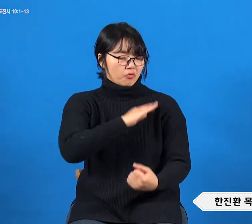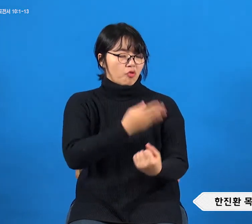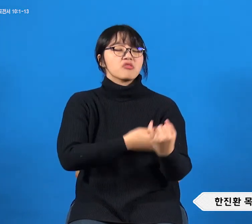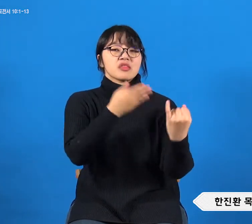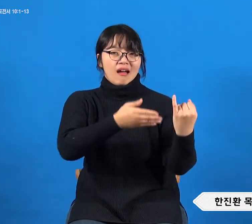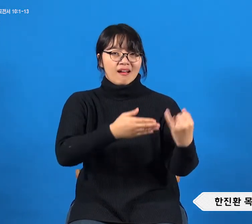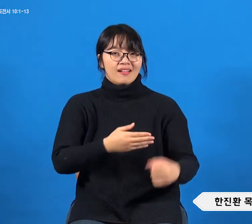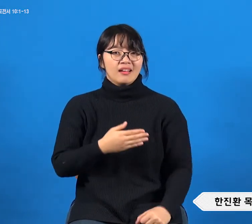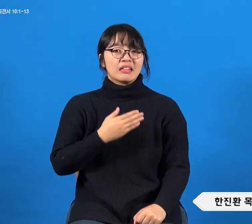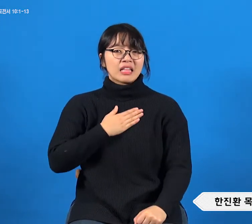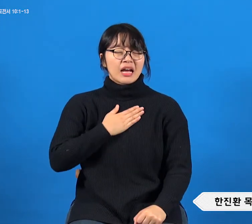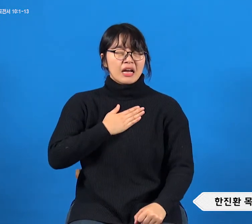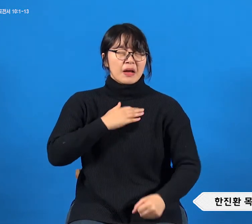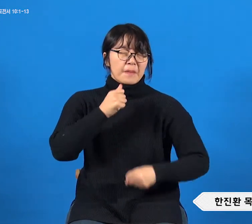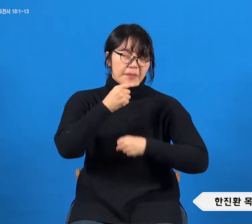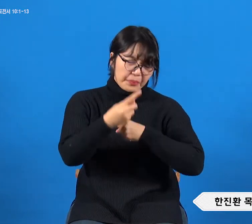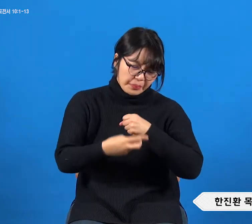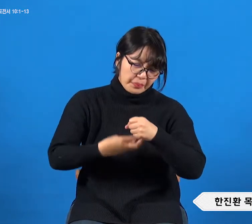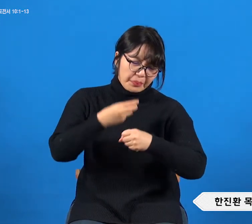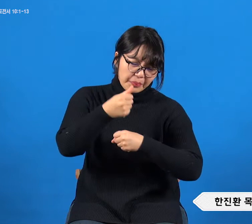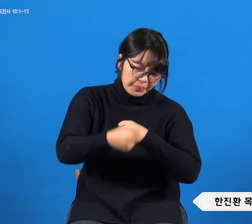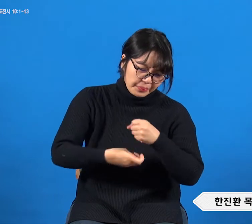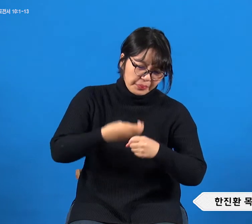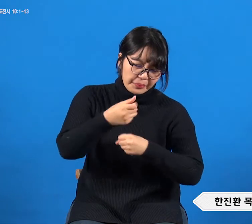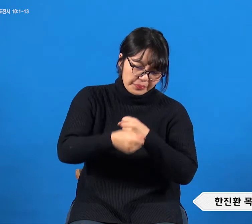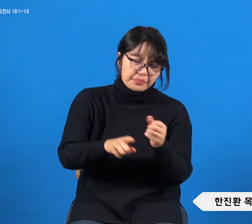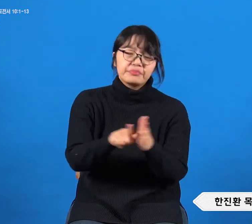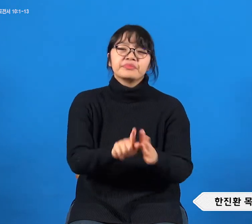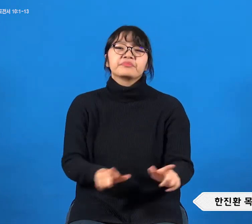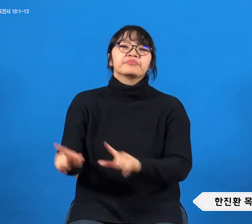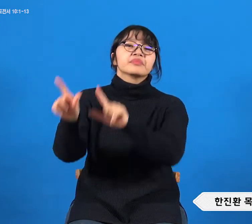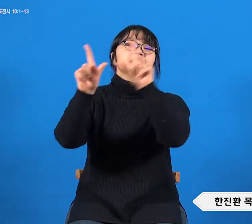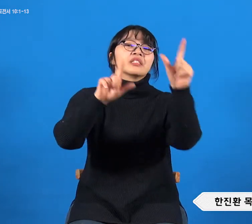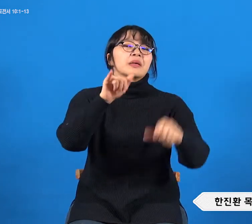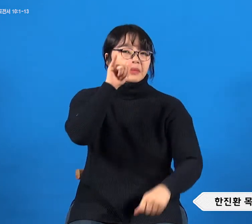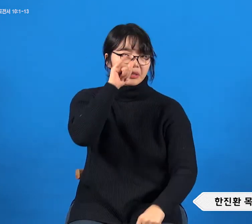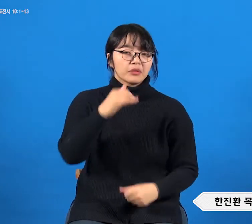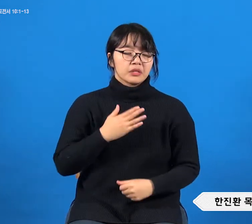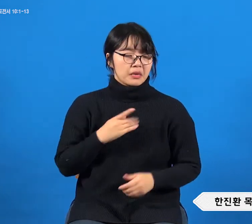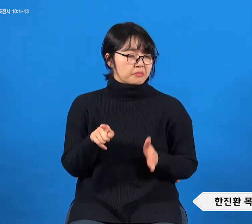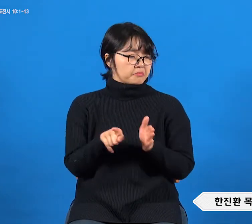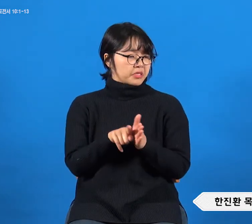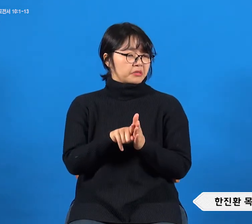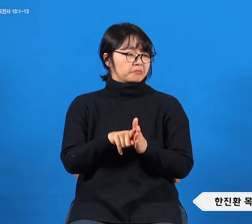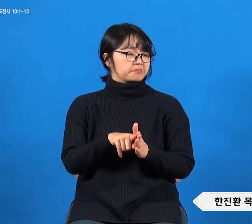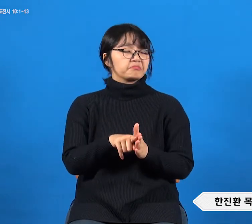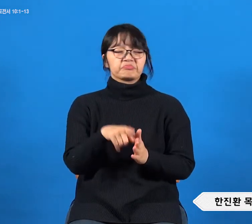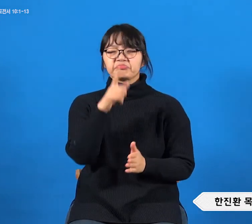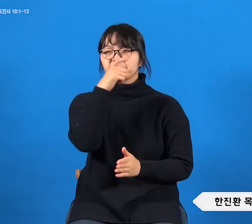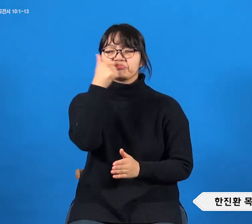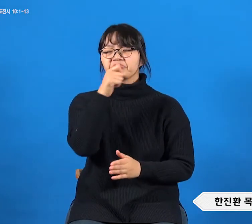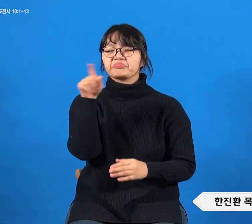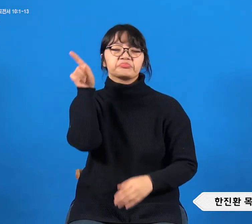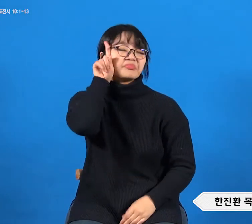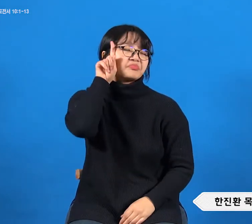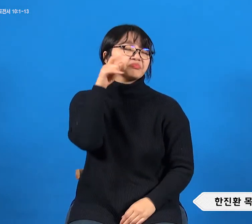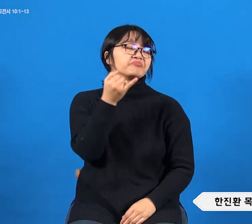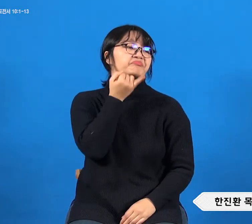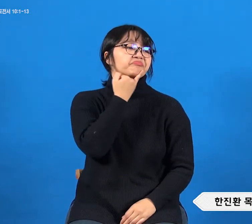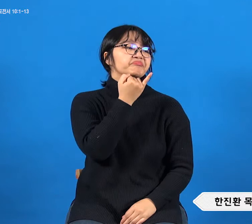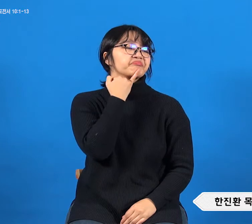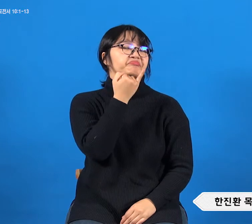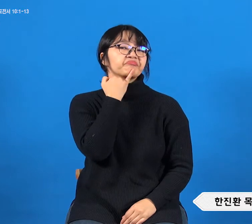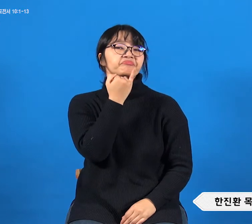권사인데, 내가 수십 년 신앙생활 했는데 나는 믿음에서는 절대로 잘못되지 않는다,